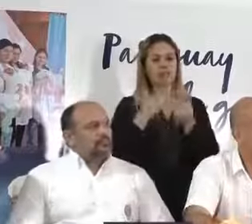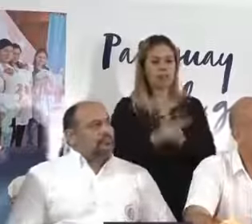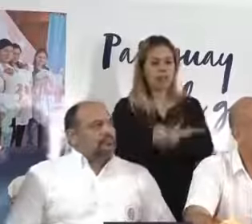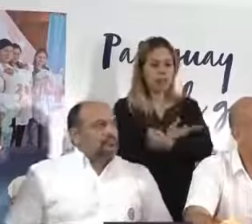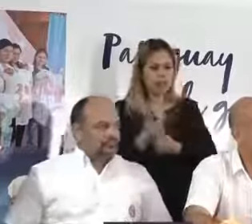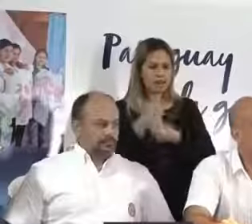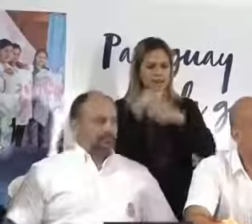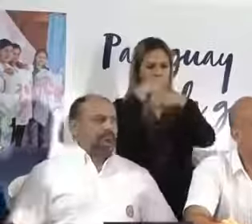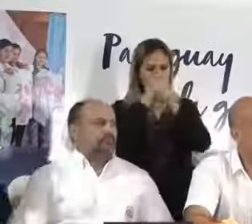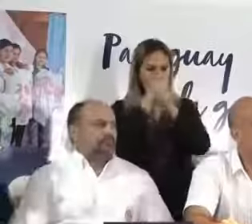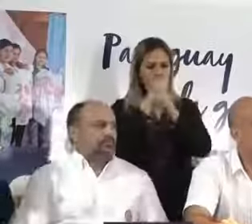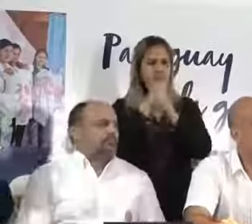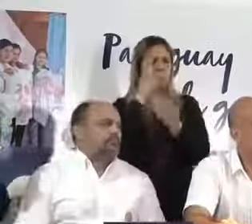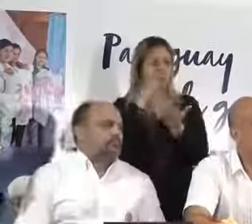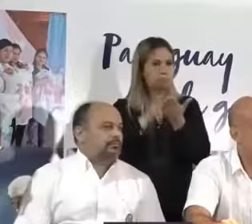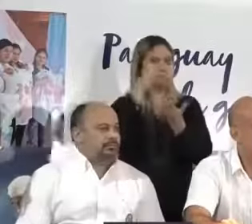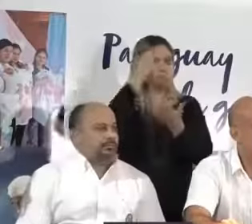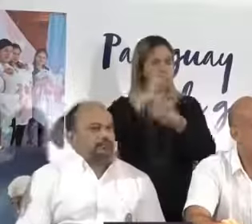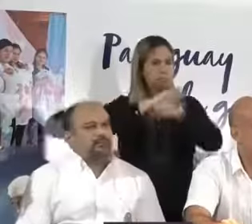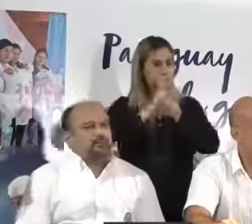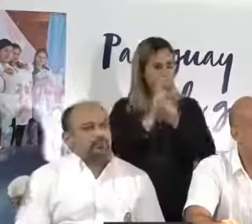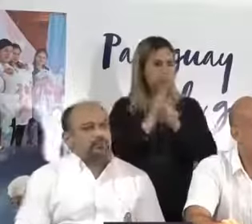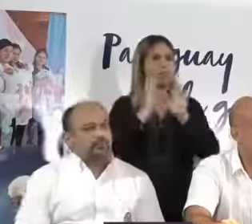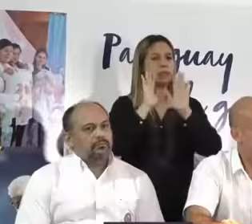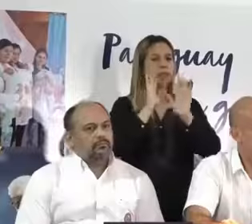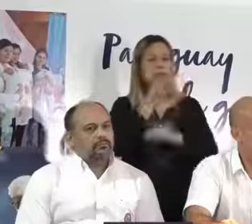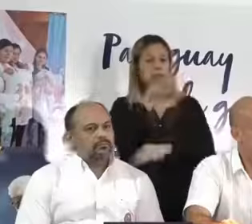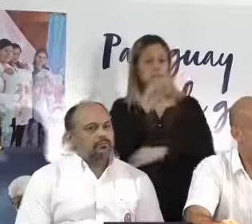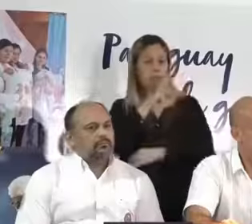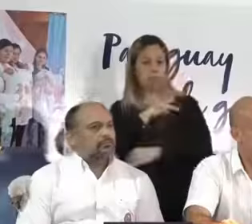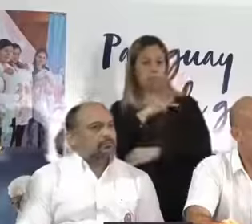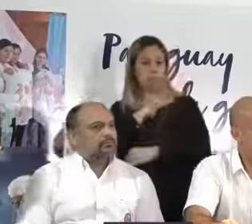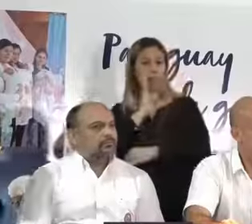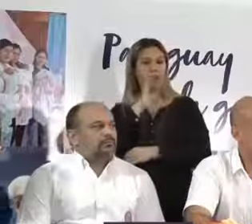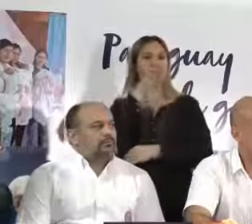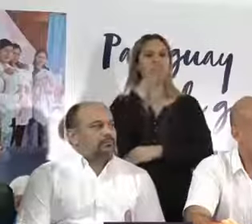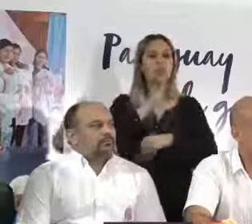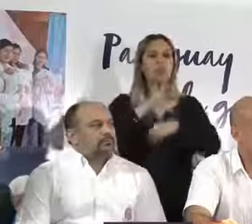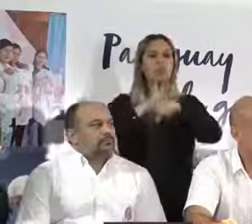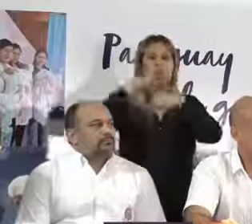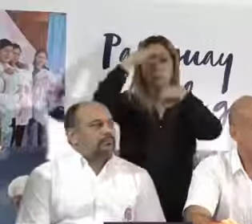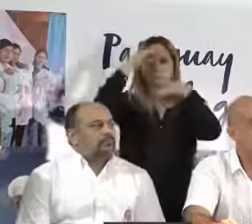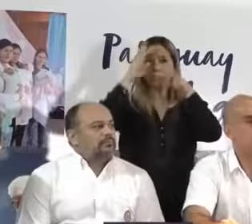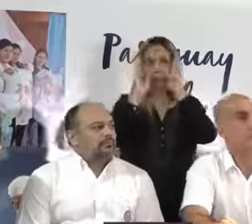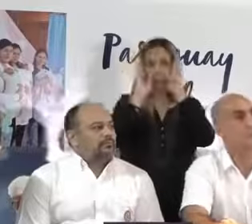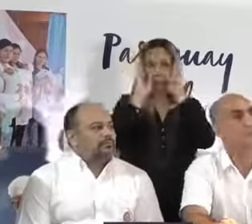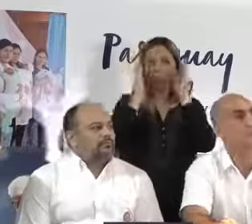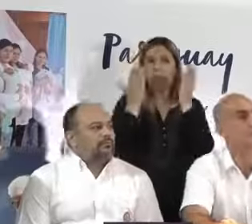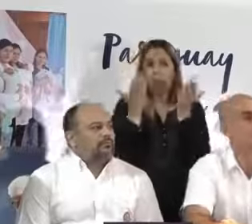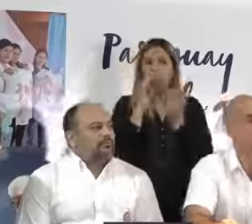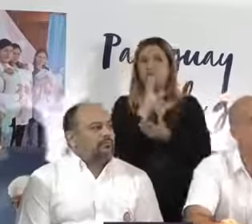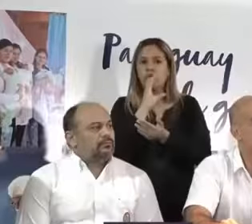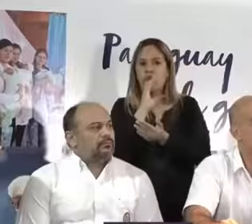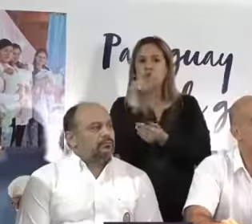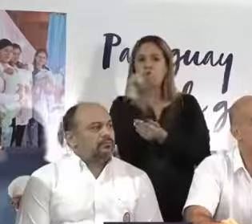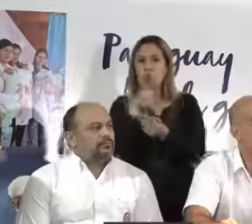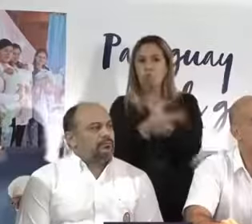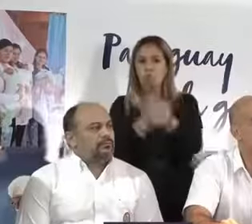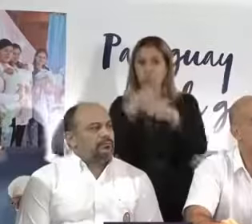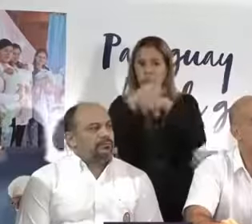la validación de los mismos. Si una persona consulta en un hospital privado, ¿qué se debe hacer en ese caso para validar y cuál es